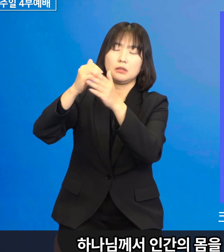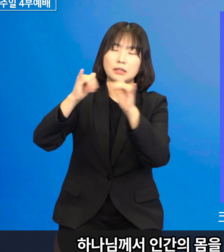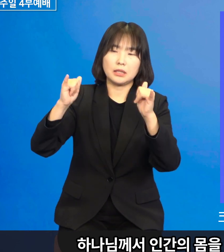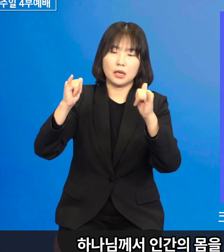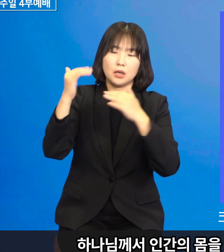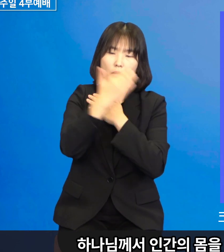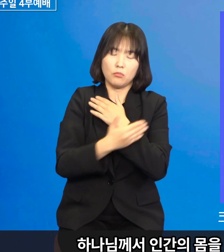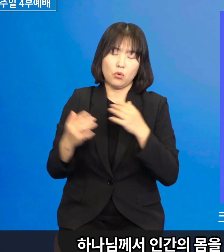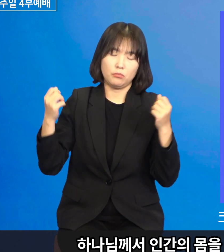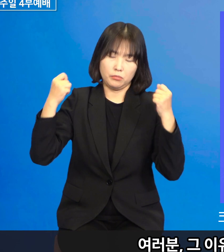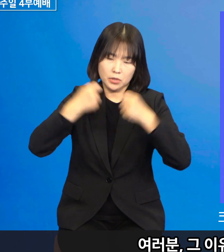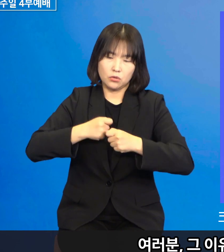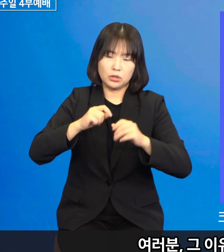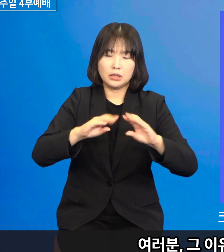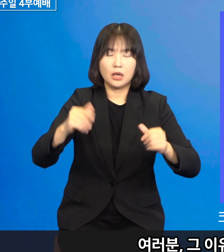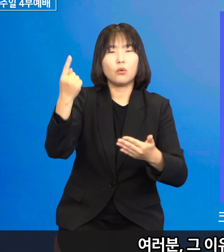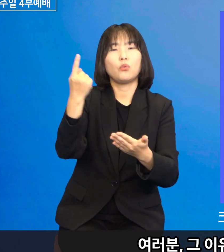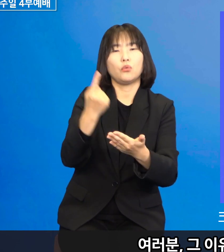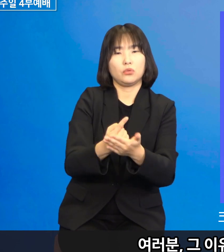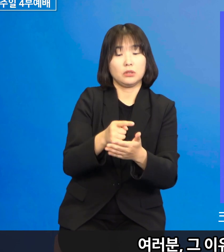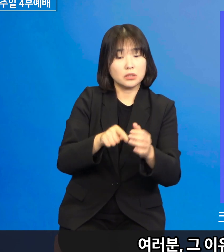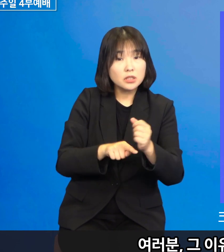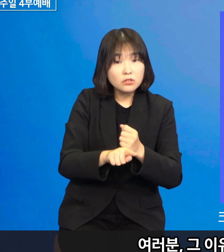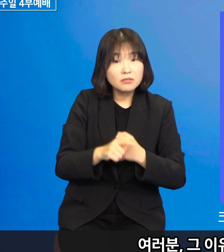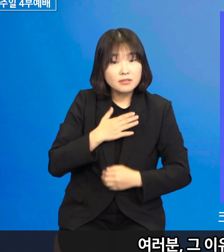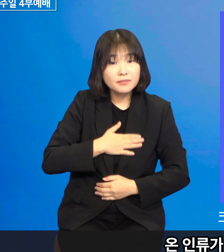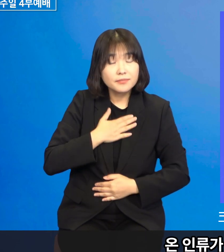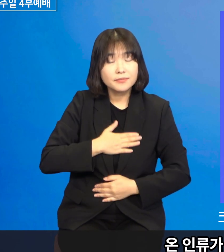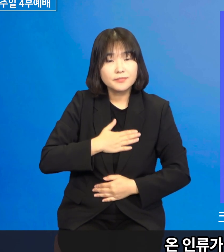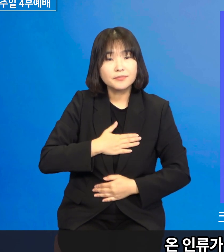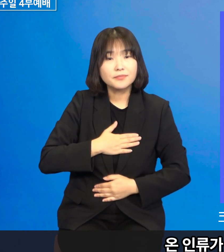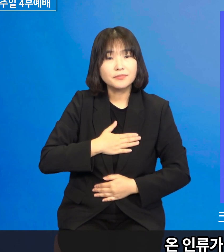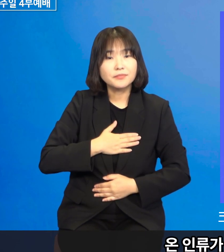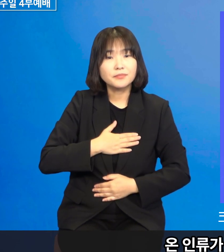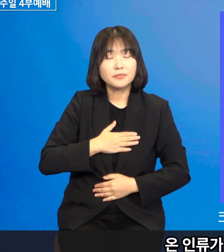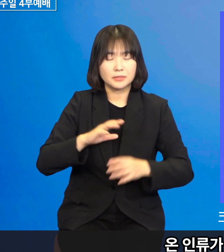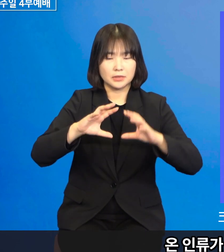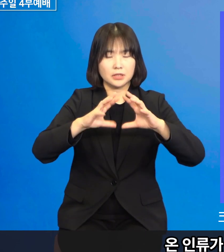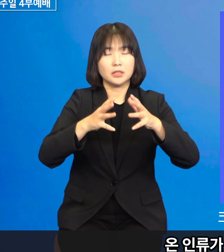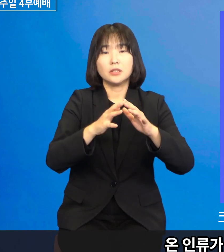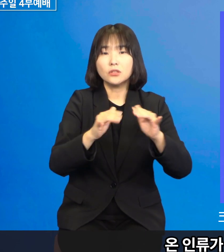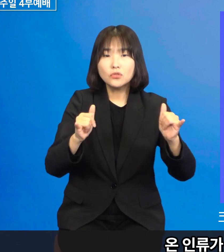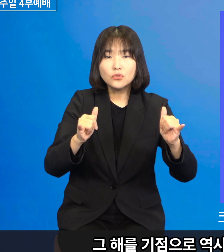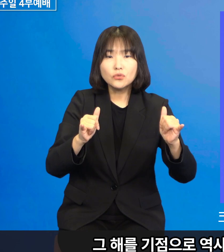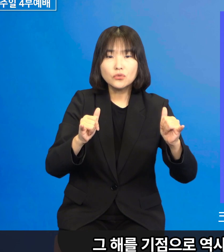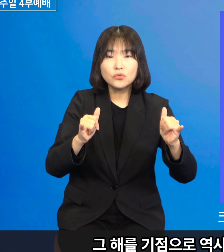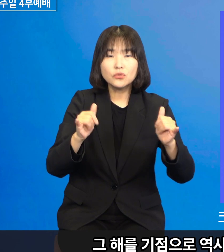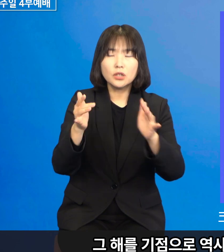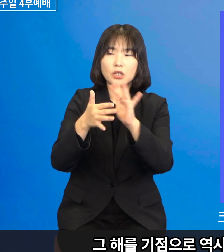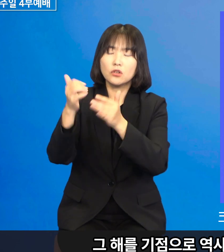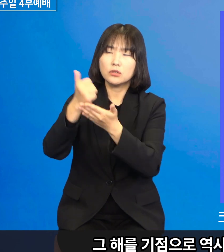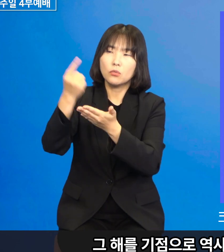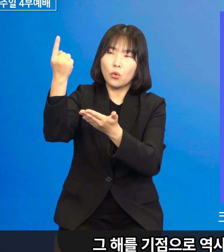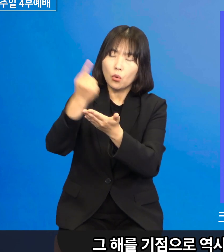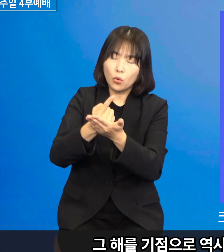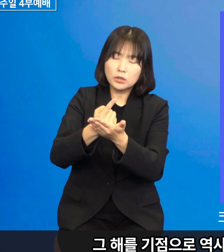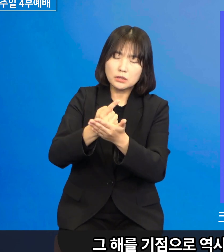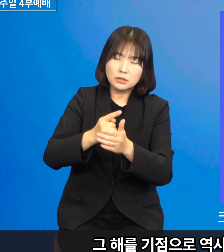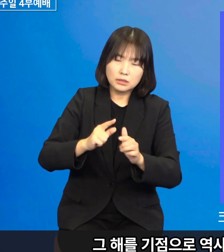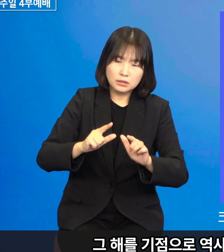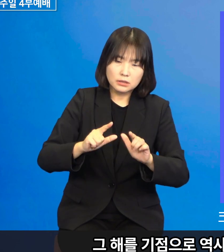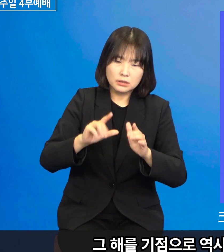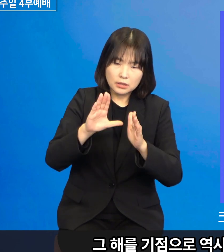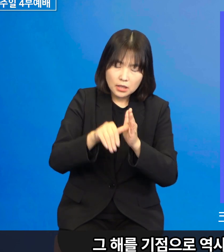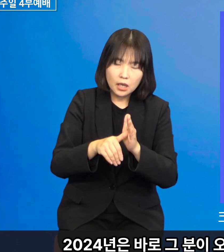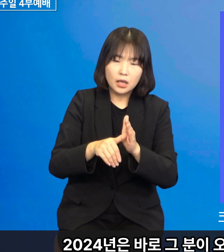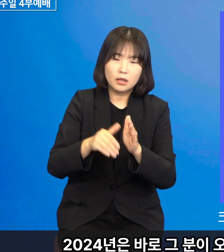입고 이 땅에 오신 것입니다. 여러분 그 이유가 뭔지 아시죠? 온 인류가 그분이 오신 그 해를 기점으로 역사가 기록이